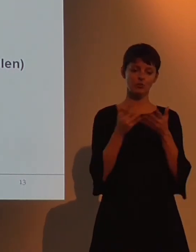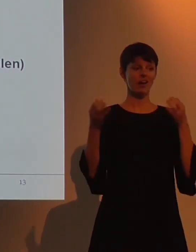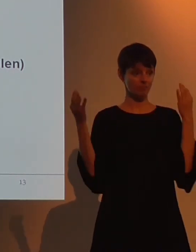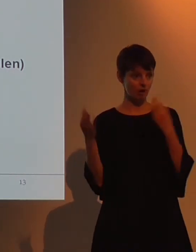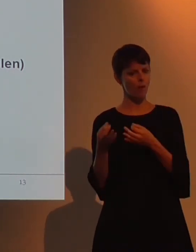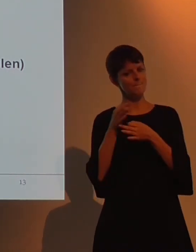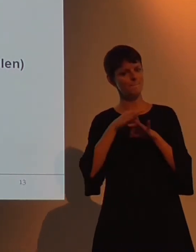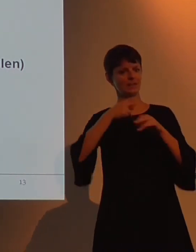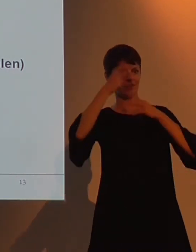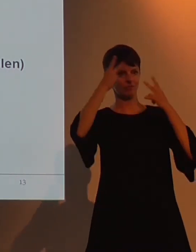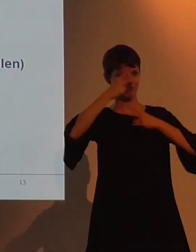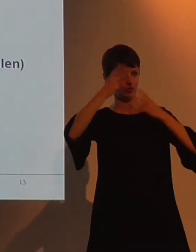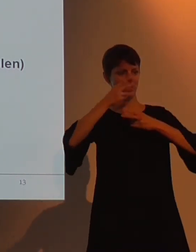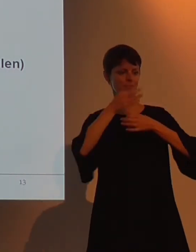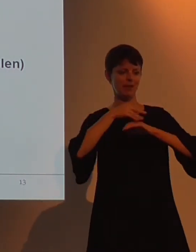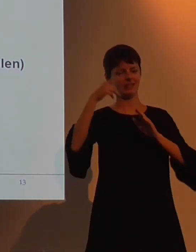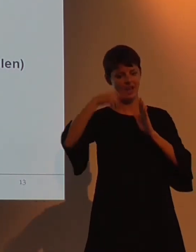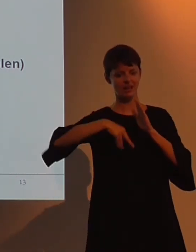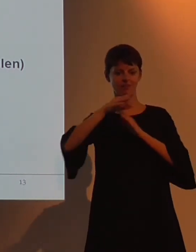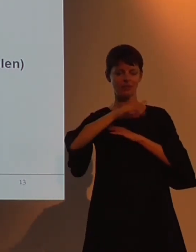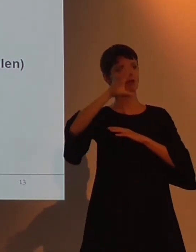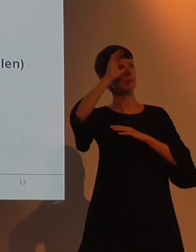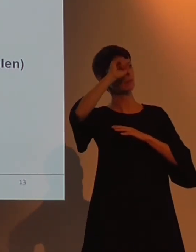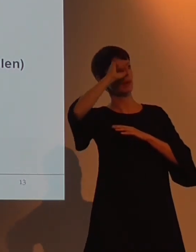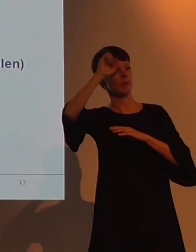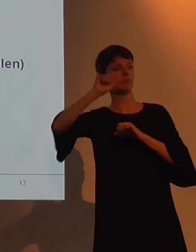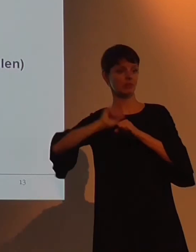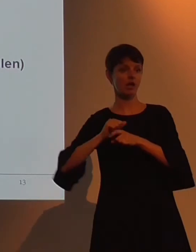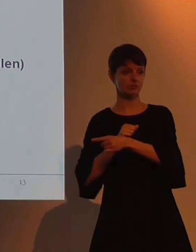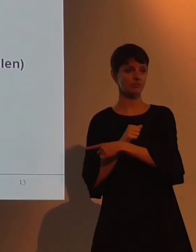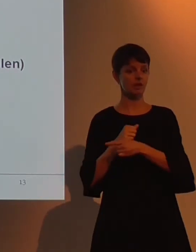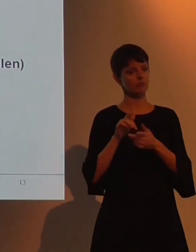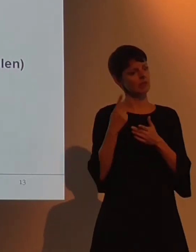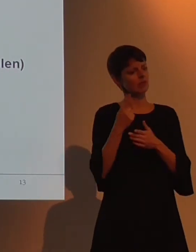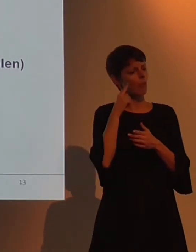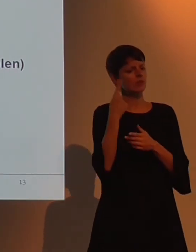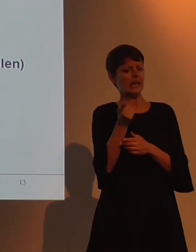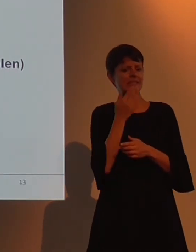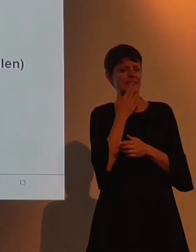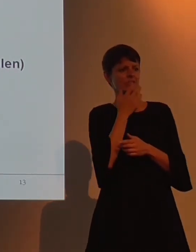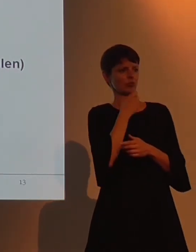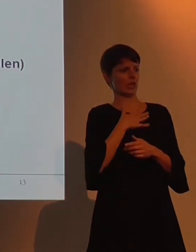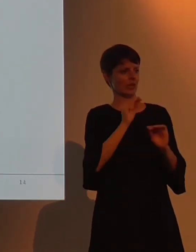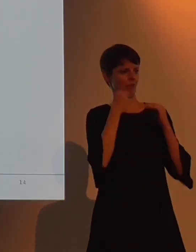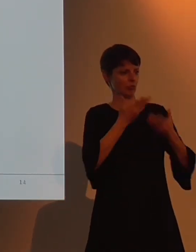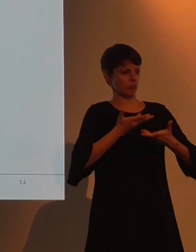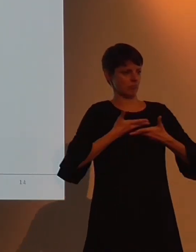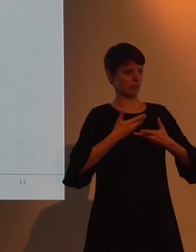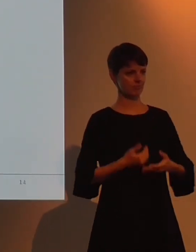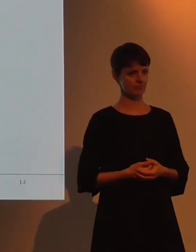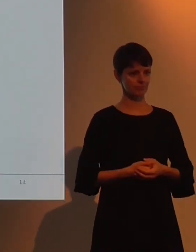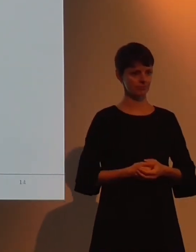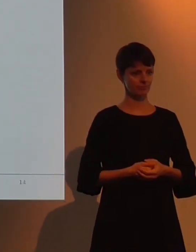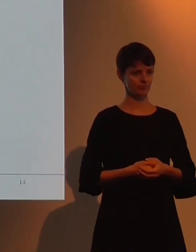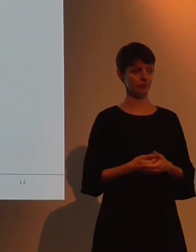war zuletzt das TV-Duell, das hatten wir jetzt auch von den Kollegen der Öffentlich-Rechtlichen schon gehört. Da haben wir ja die Privaten und Öffentlich-Rechtlichen schön zusammengearbeitet.